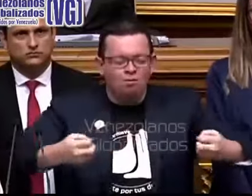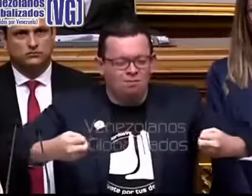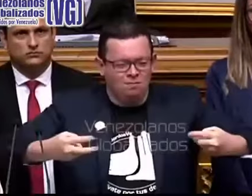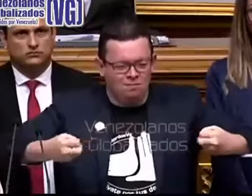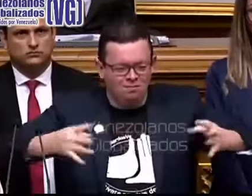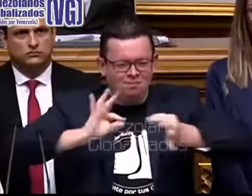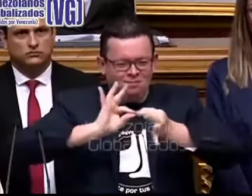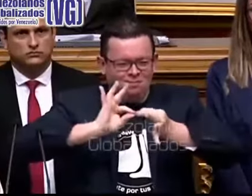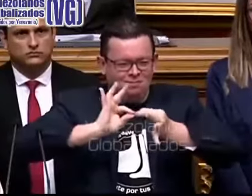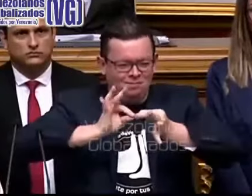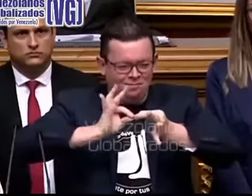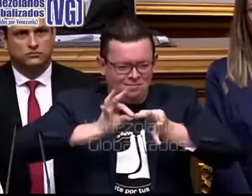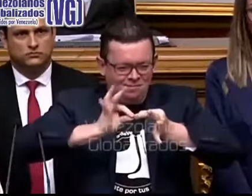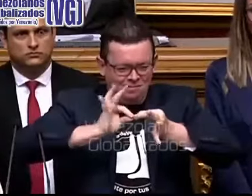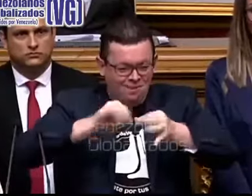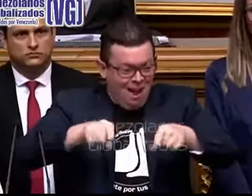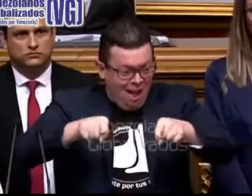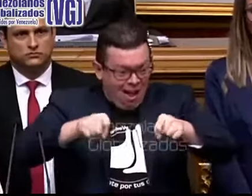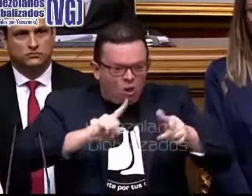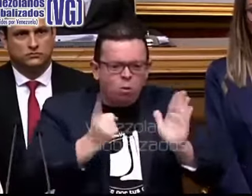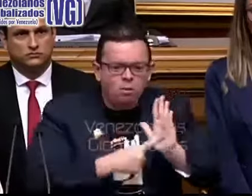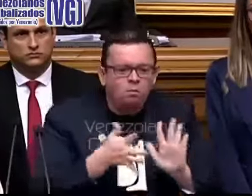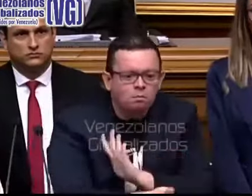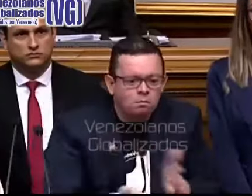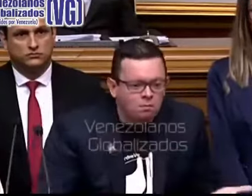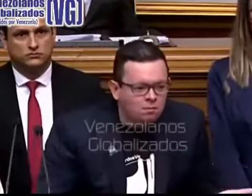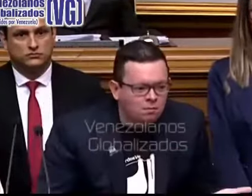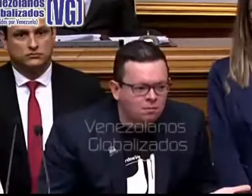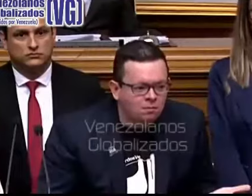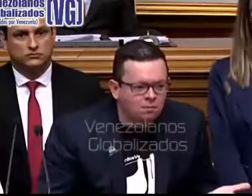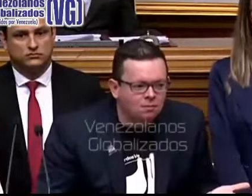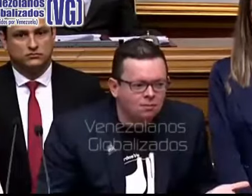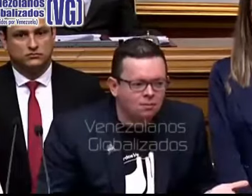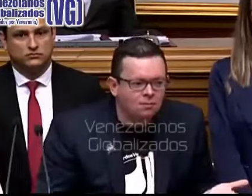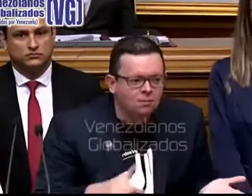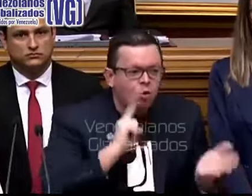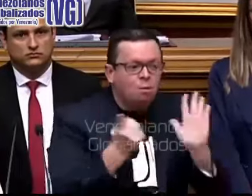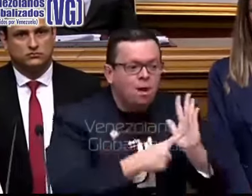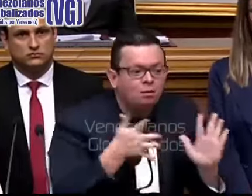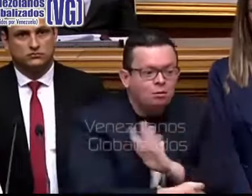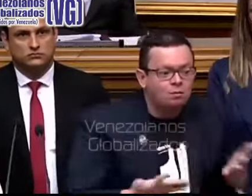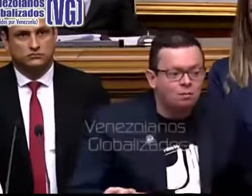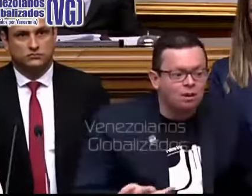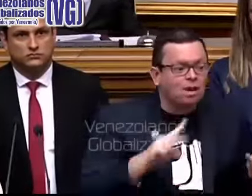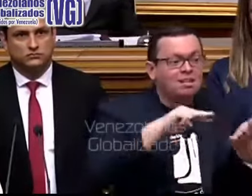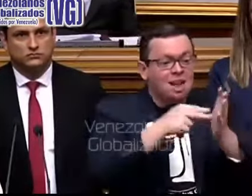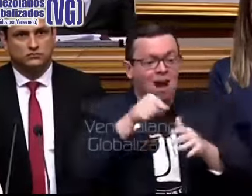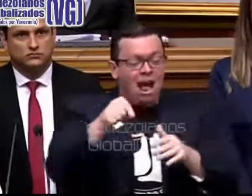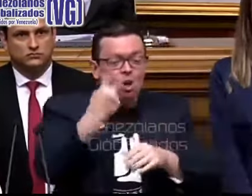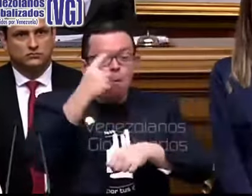reconoce la lengua de señas como un patrimonio lingüístico. Y también se hace el uso o se estipula el uso de los subtítulos en los